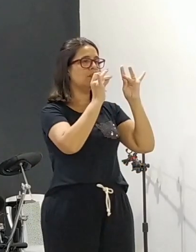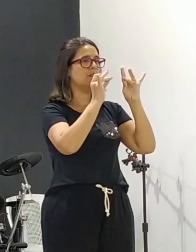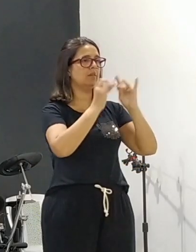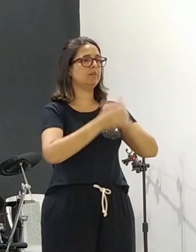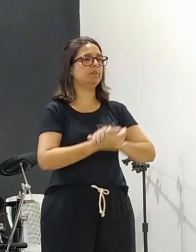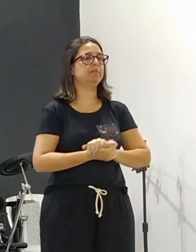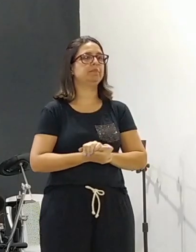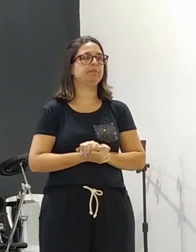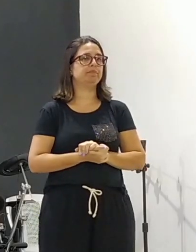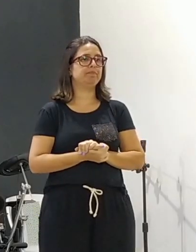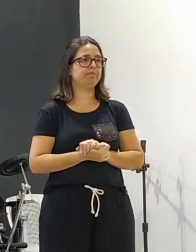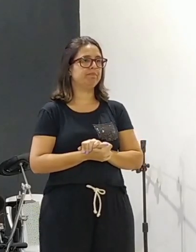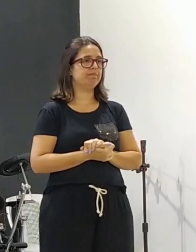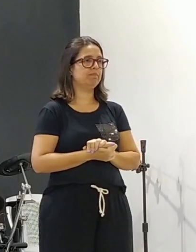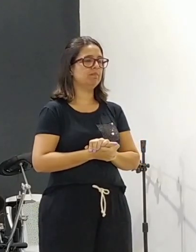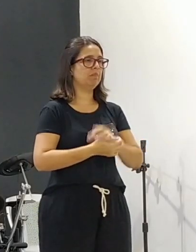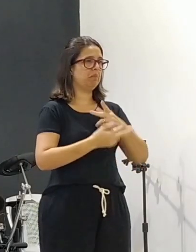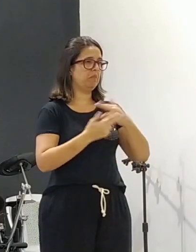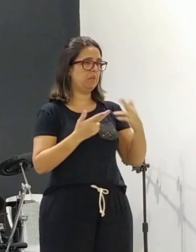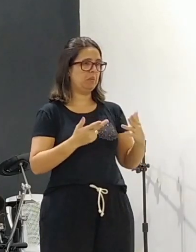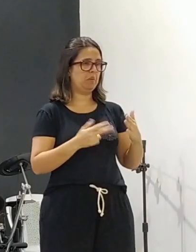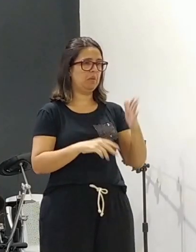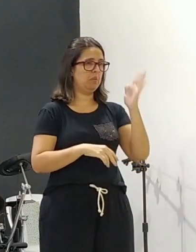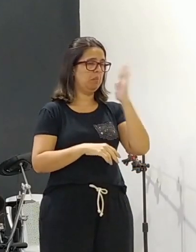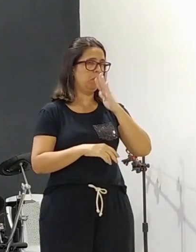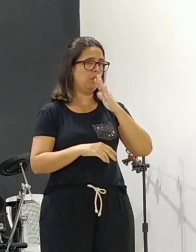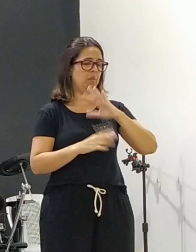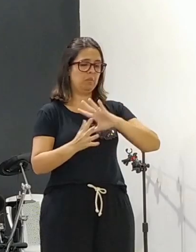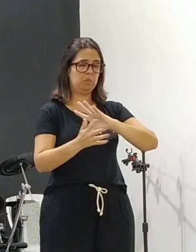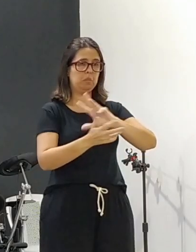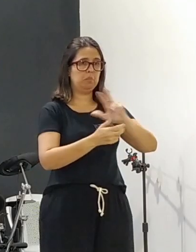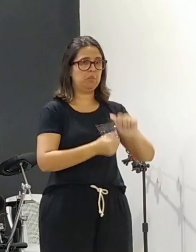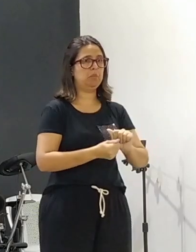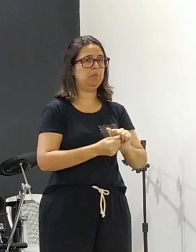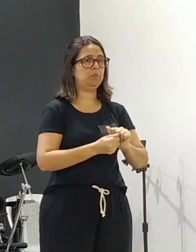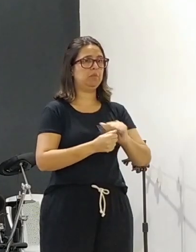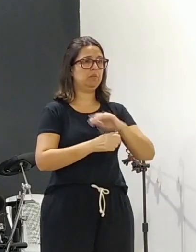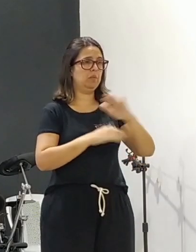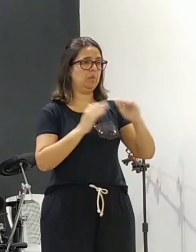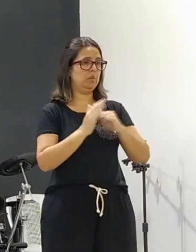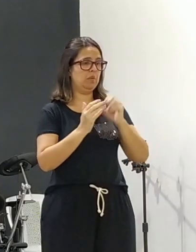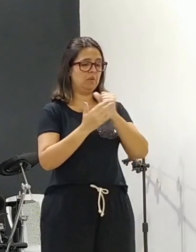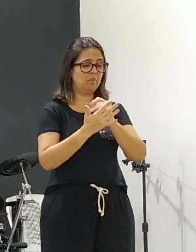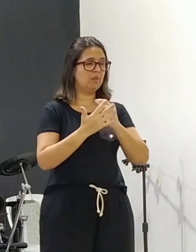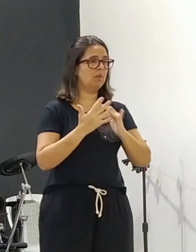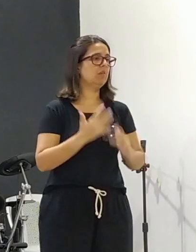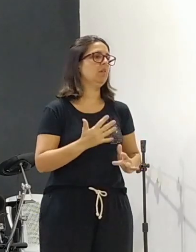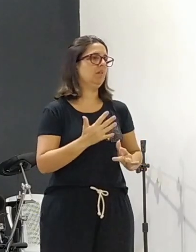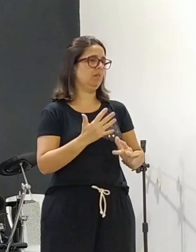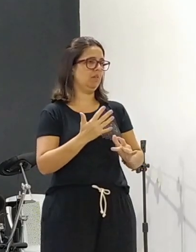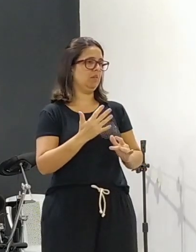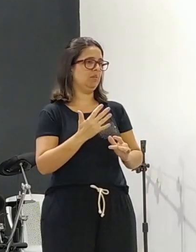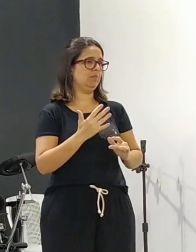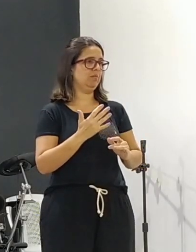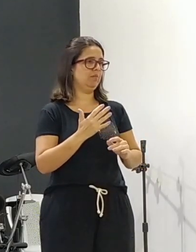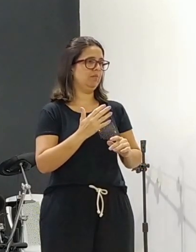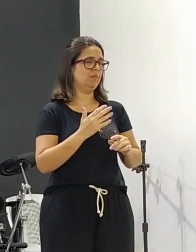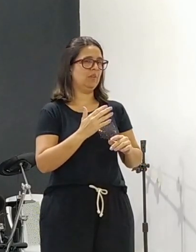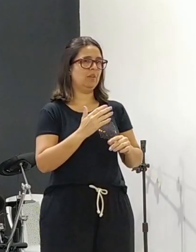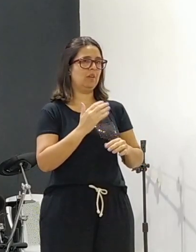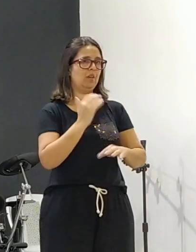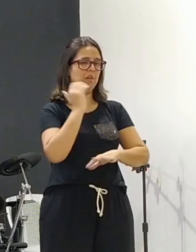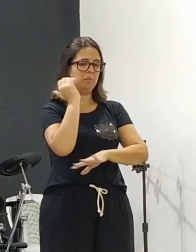mundanismo e a imoralidade, em todas as suas formas, são apenas sintomas de uma raiz muito